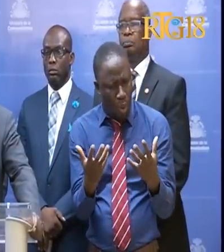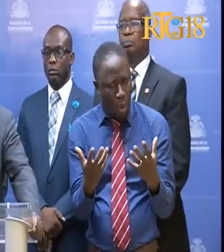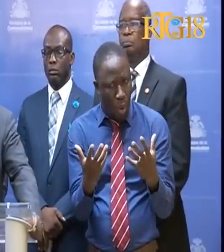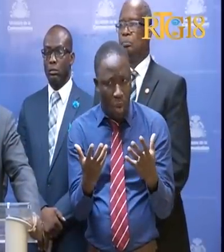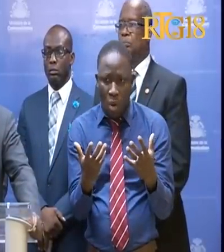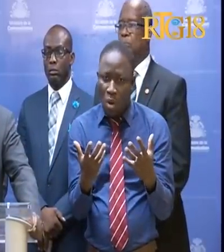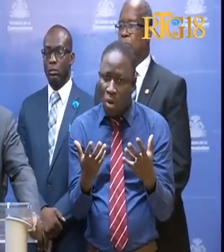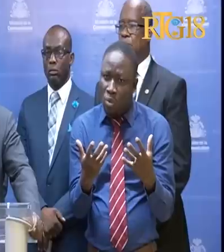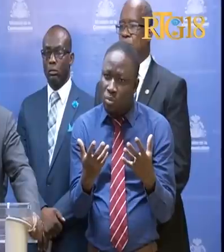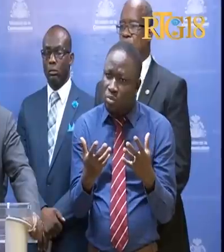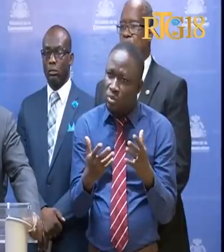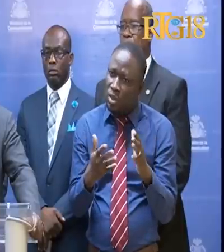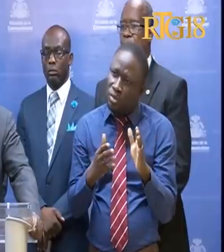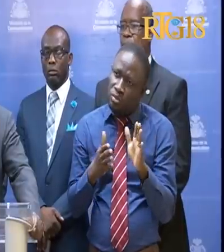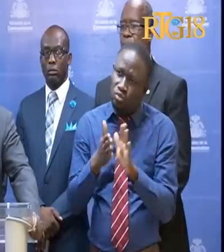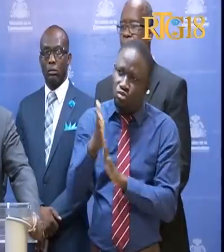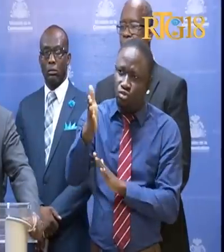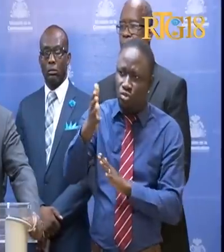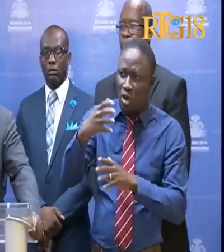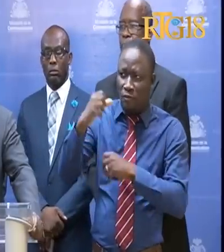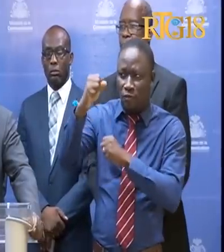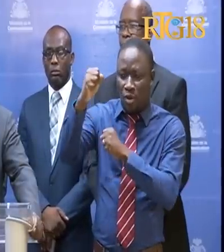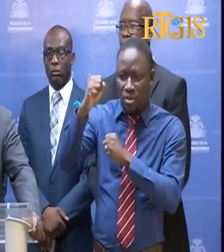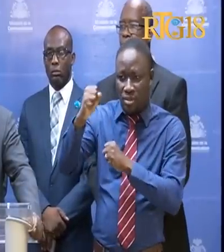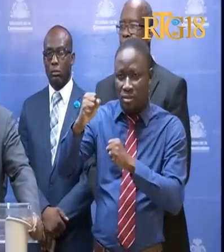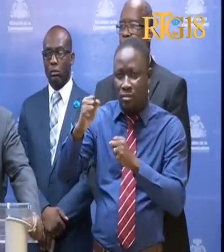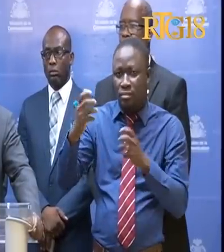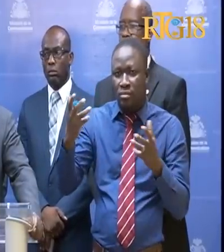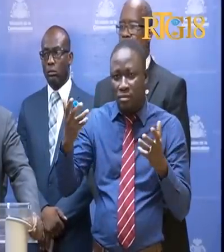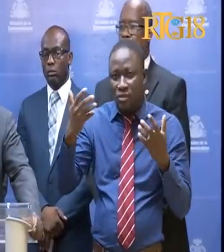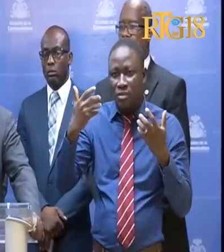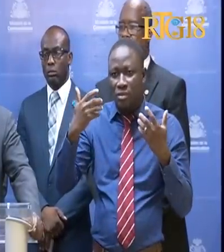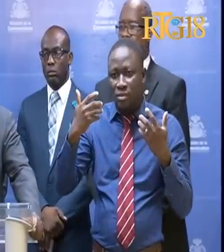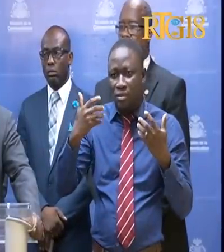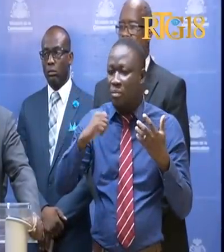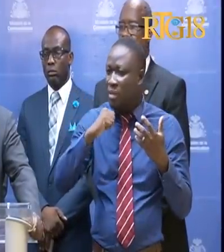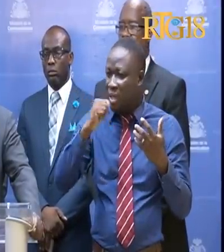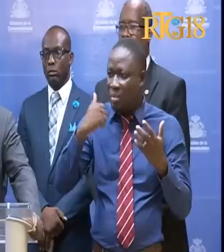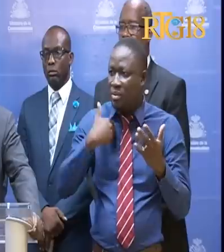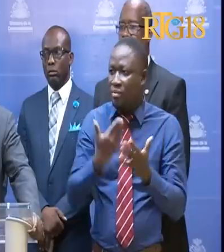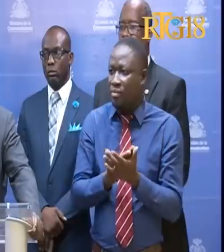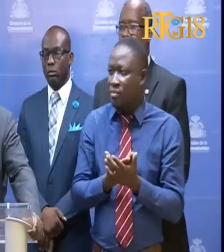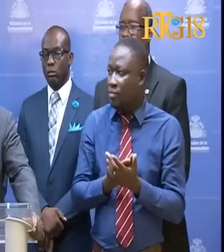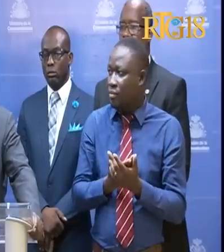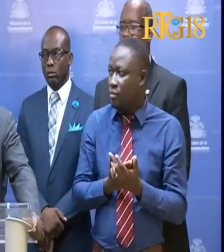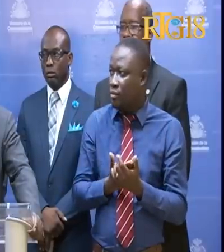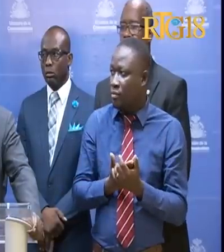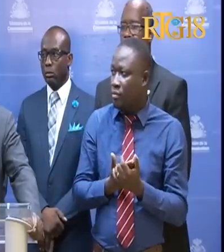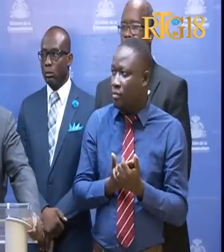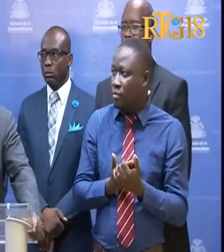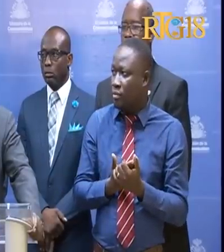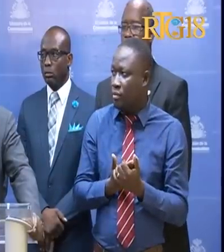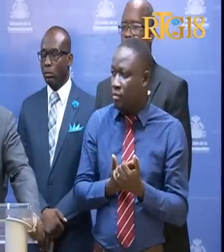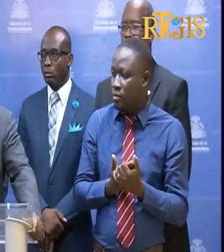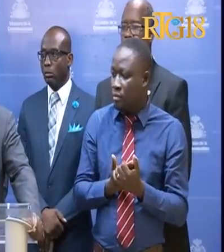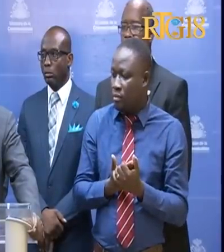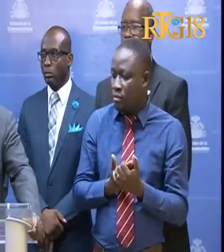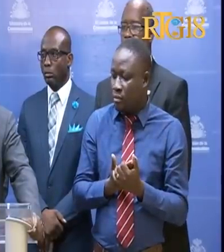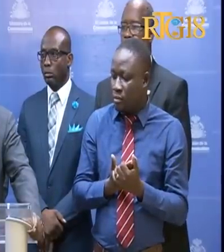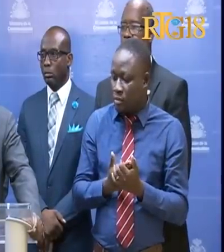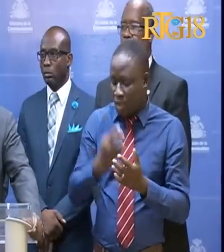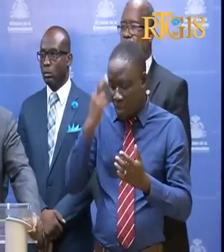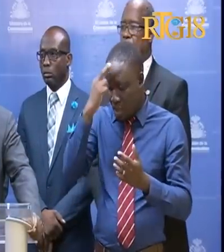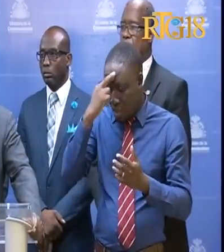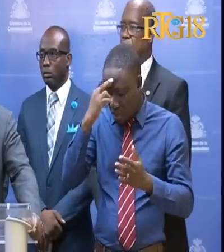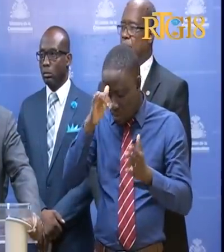'déploye an force pou sak passe a, li pat passe. E an raison de sa,